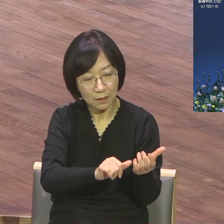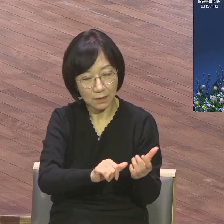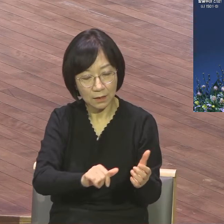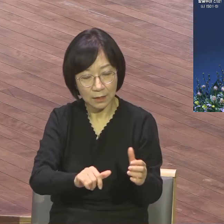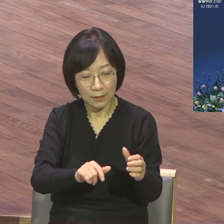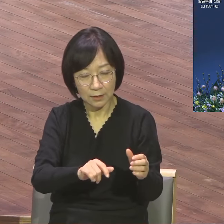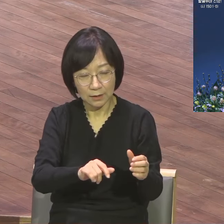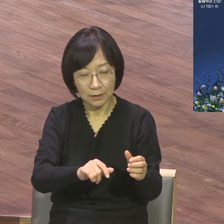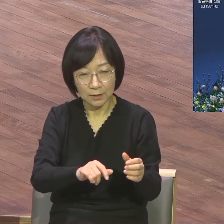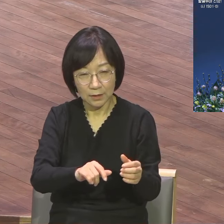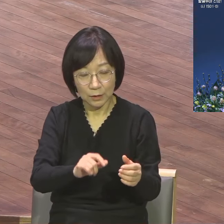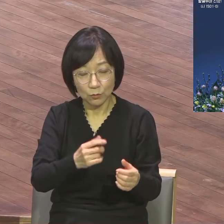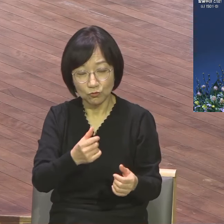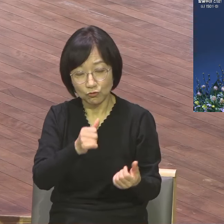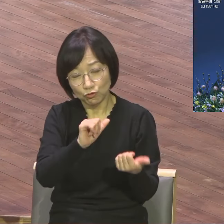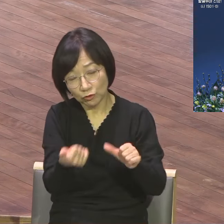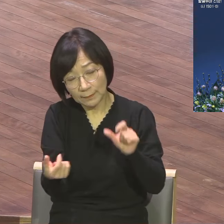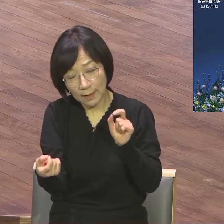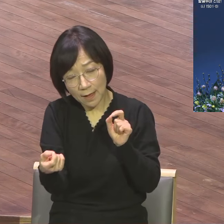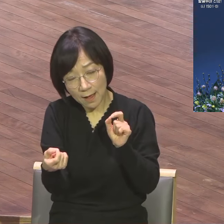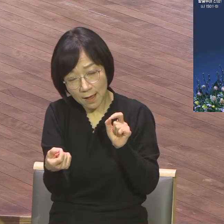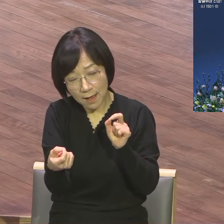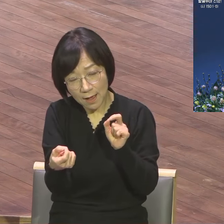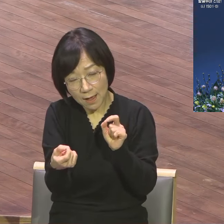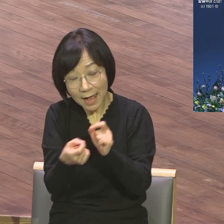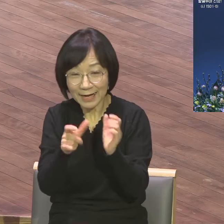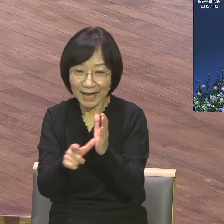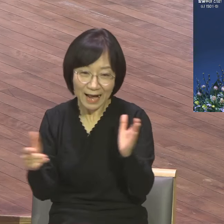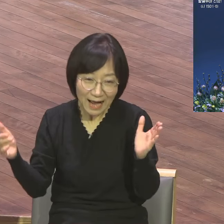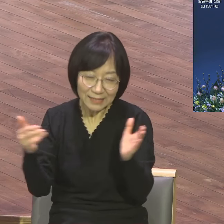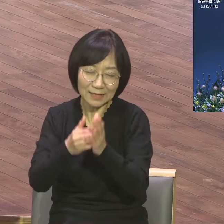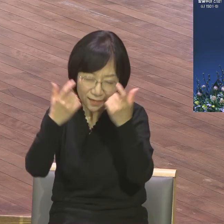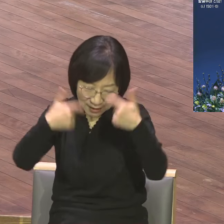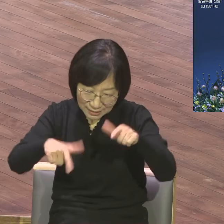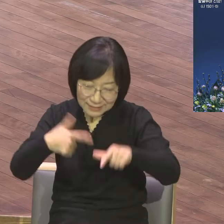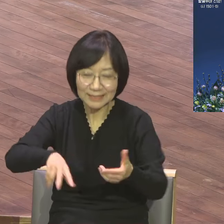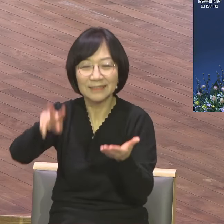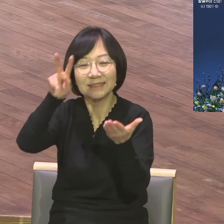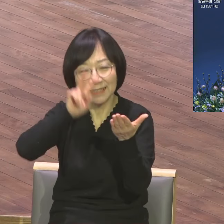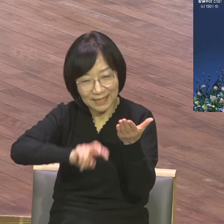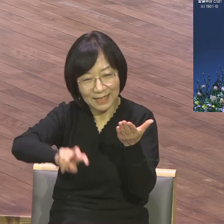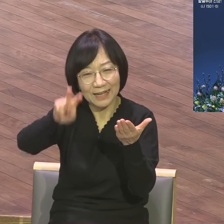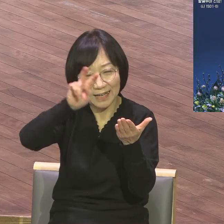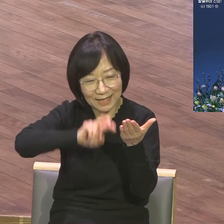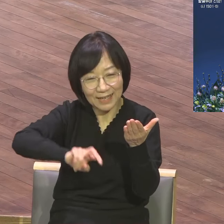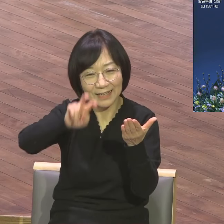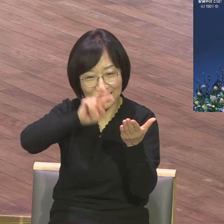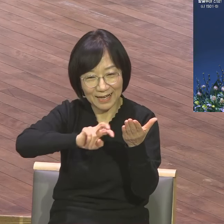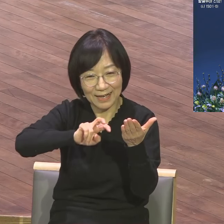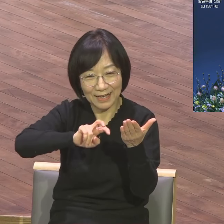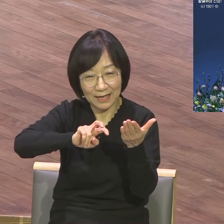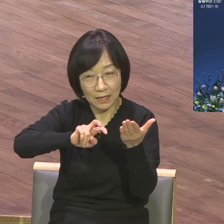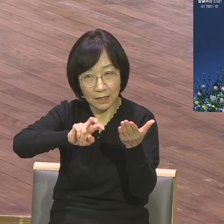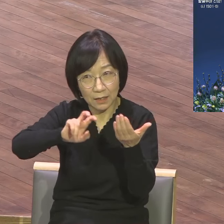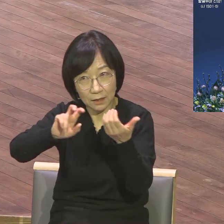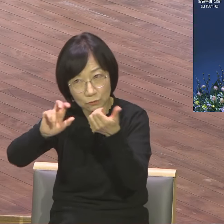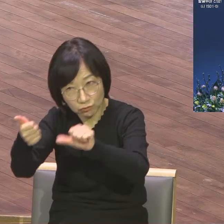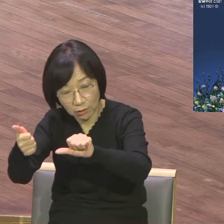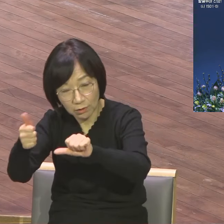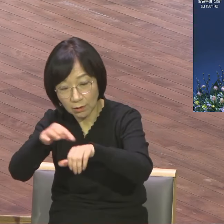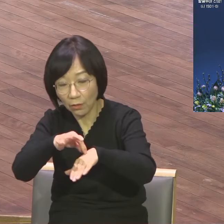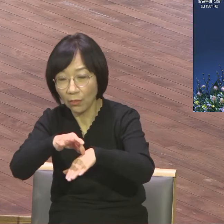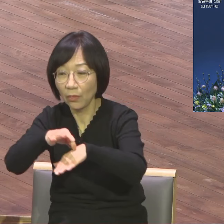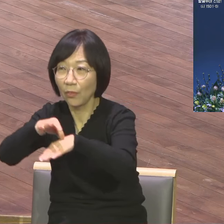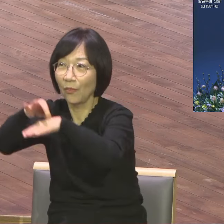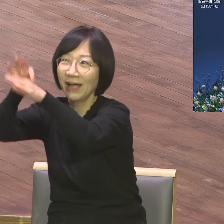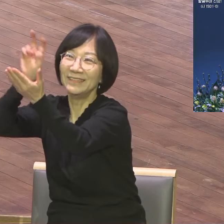열정적으로 계속해서 찬양하는 삶을 살아야 천국 가서도 어제 가지 않지. 이